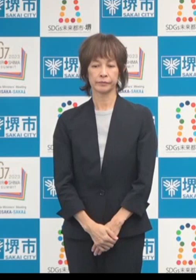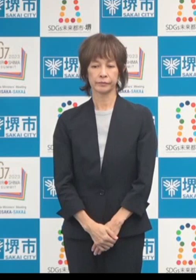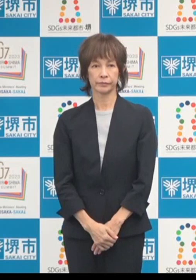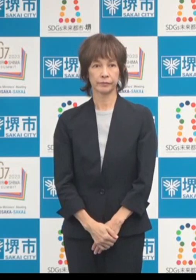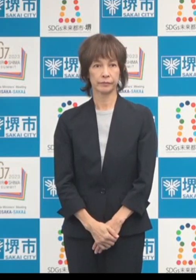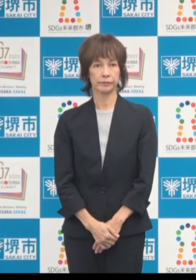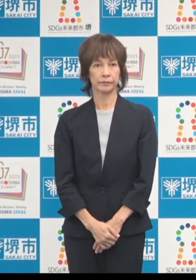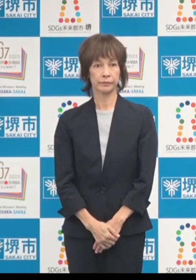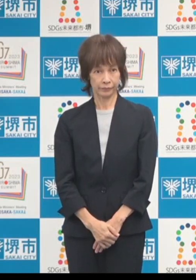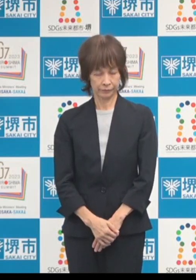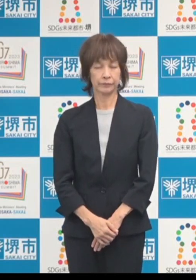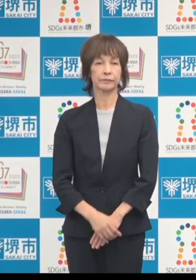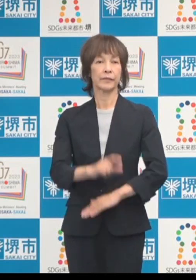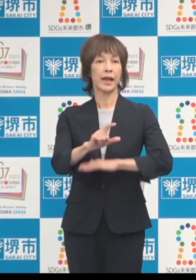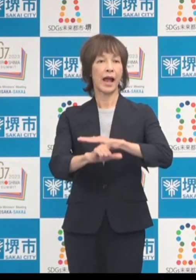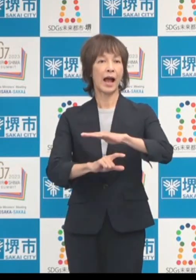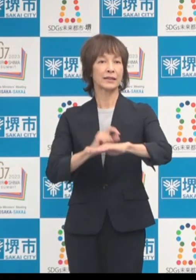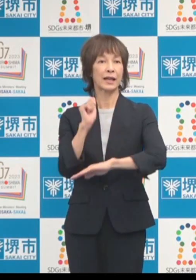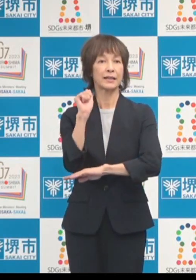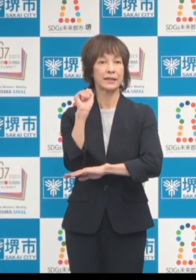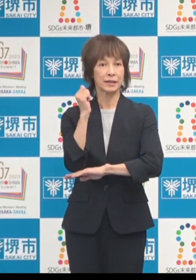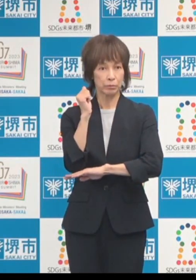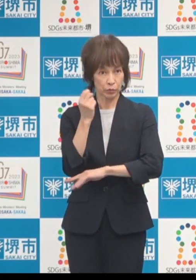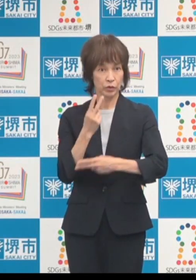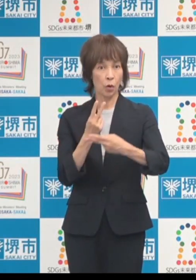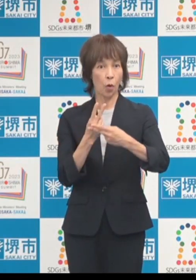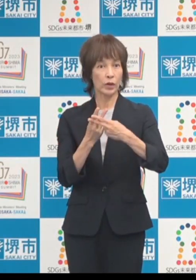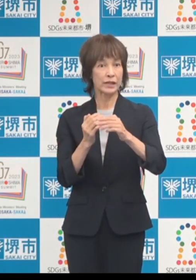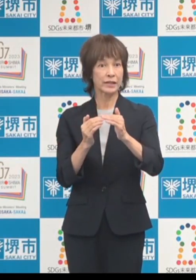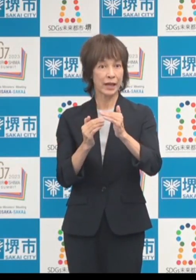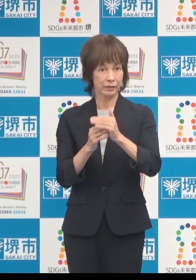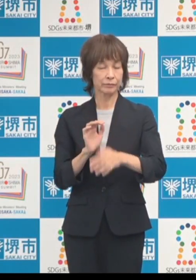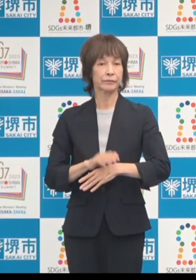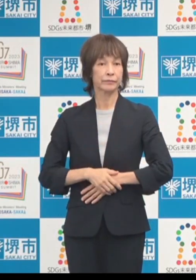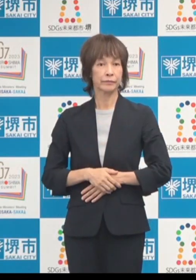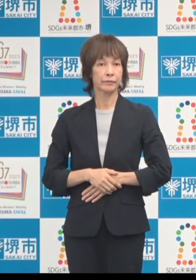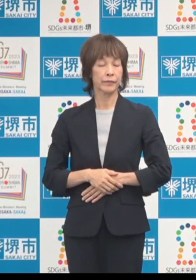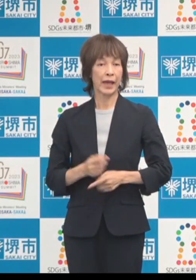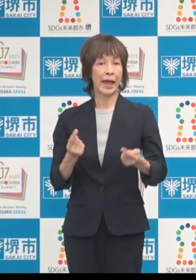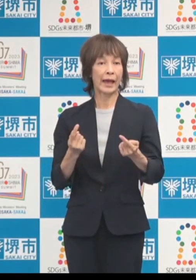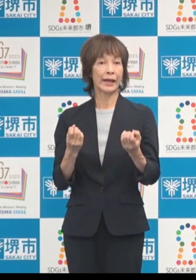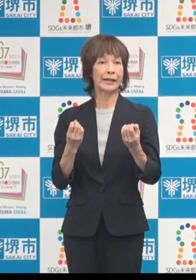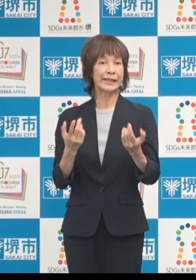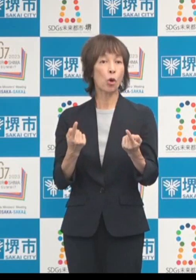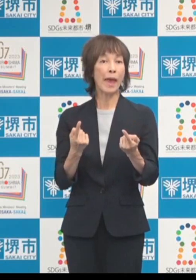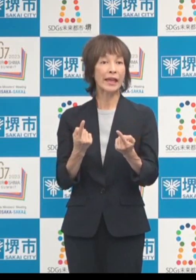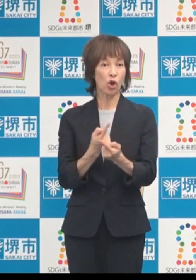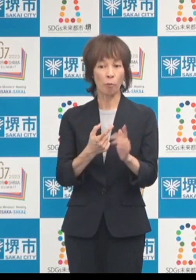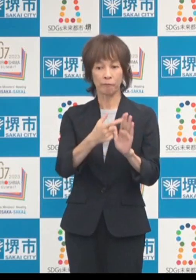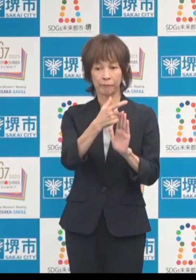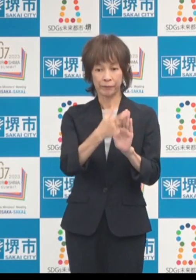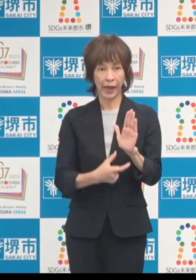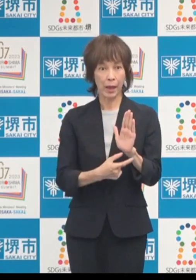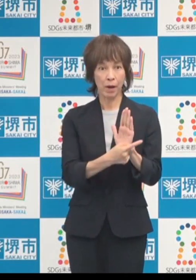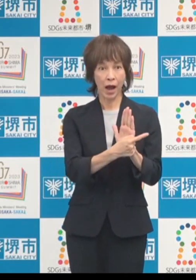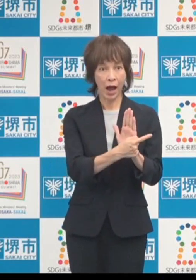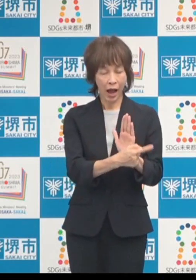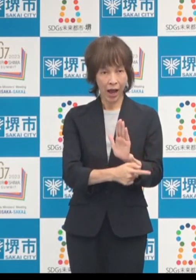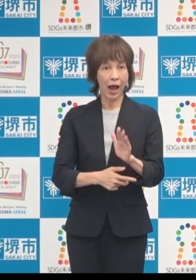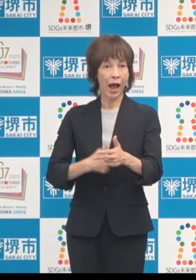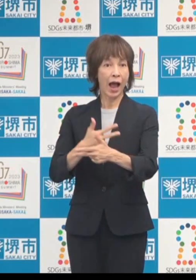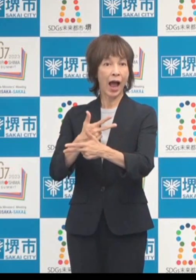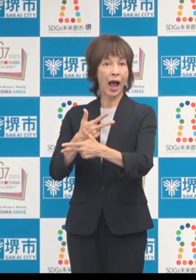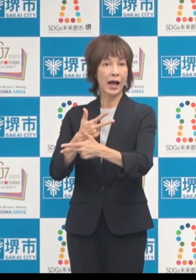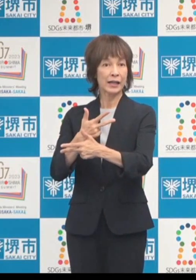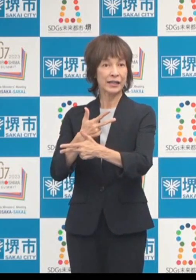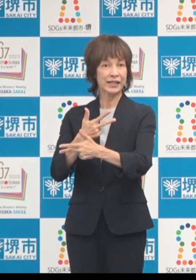すいません、朝日新聞の遺跡です。イノベーションの話なんですけども、 これ北九州小倉でや